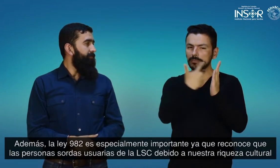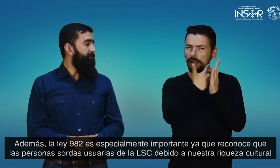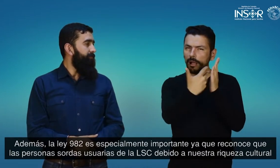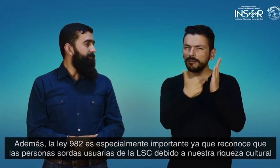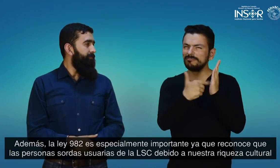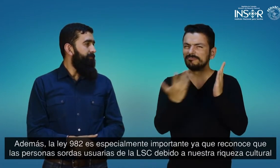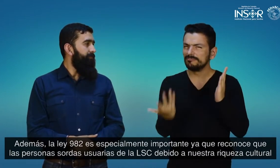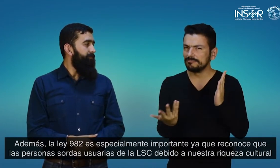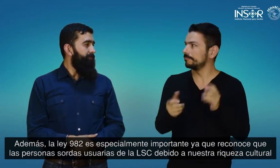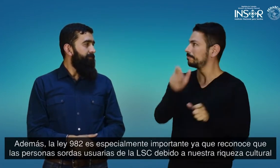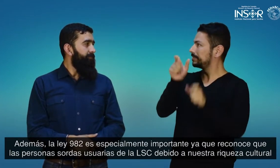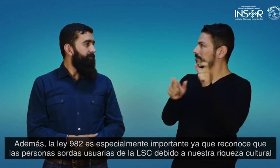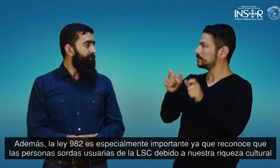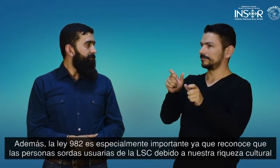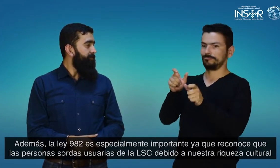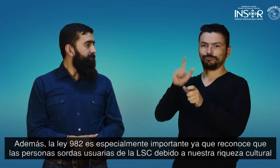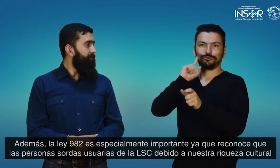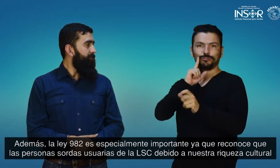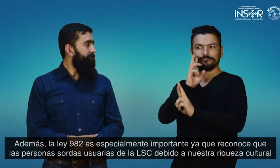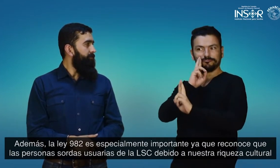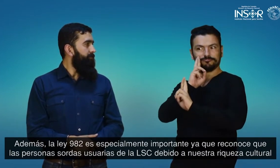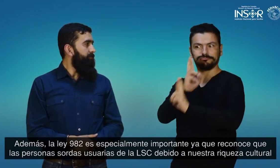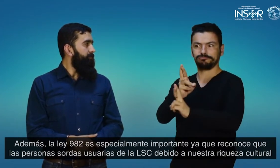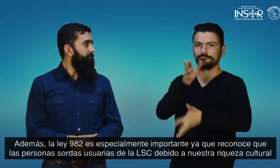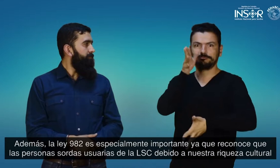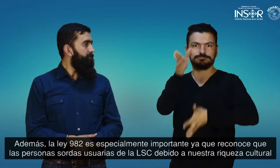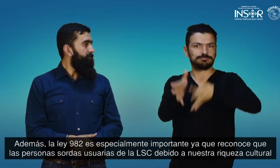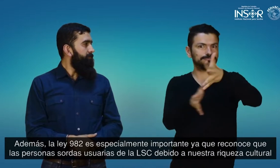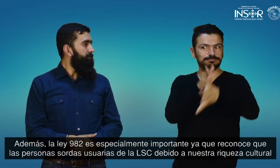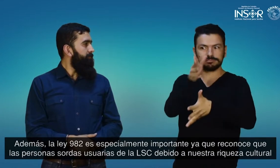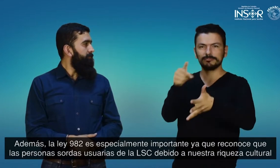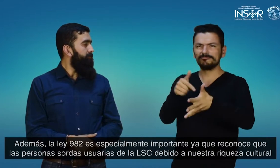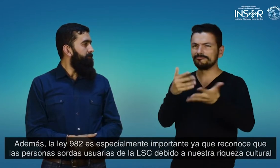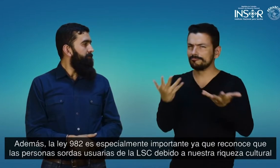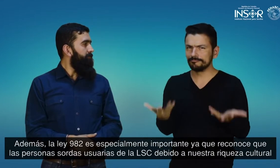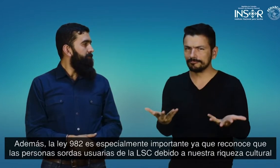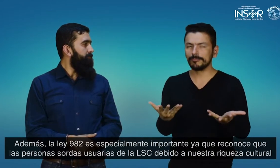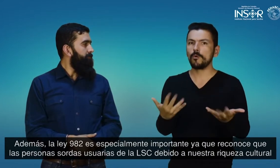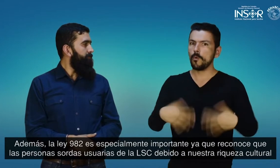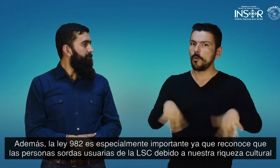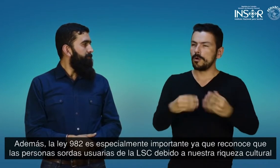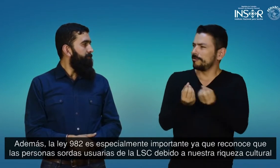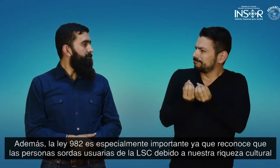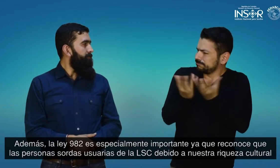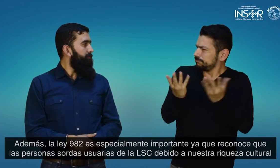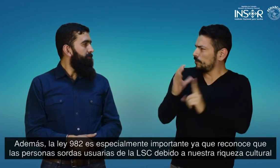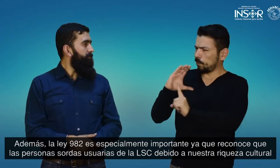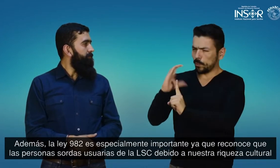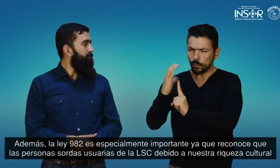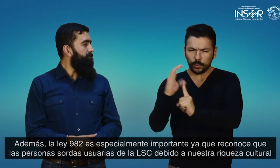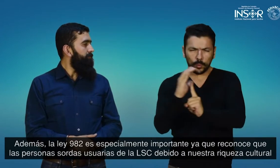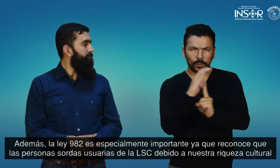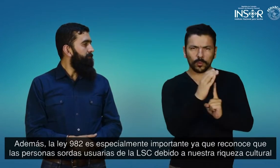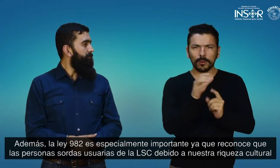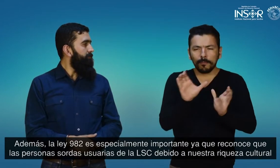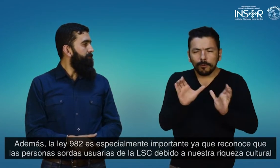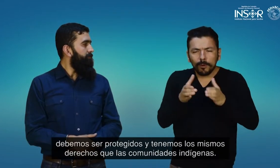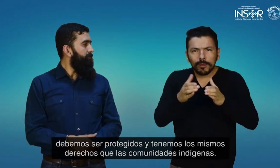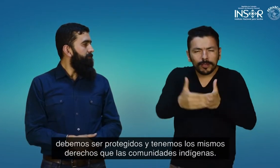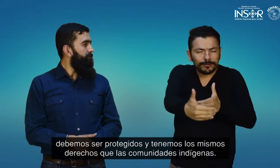es especialmente importante, ya que reconoce que las personas sordas usuarias de la lengua de señas colombiana, debido a nuestra